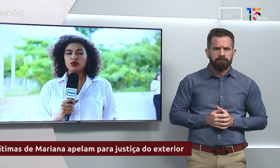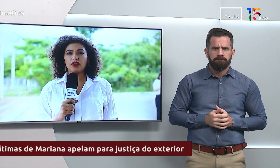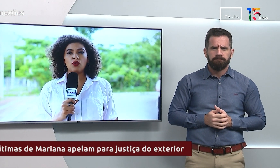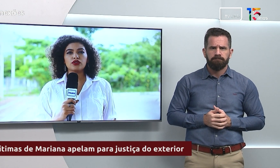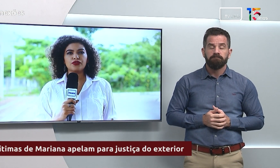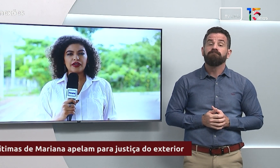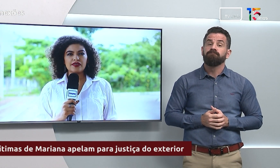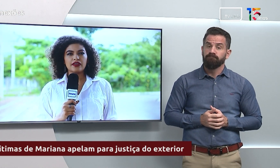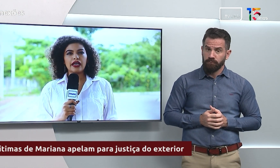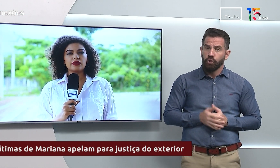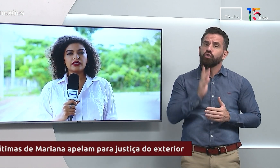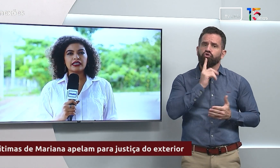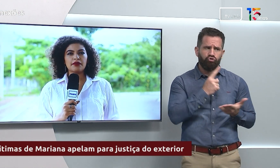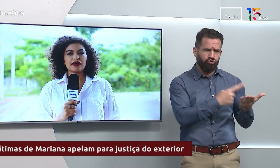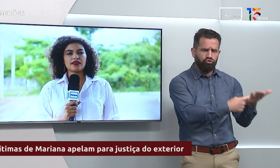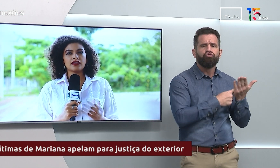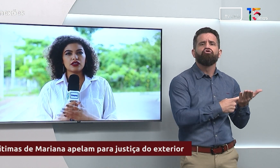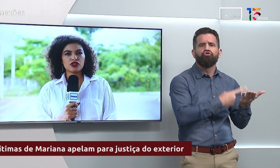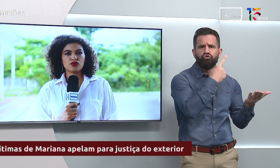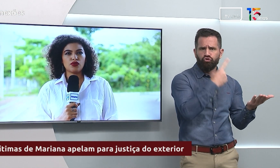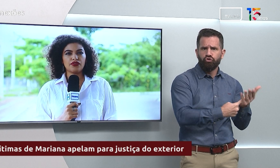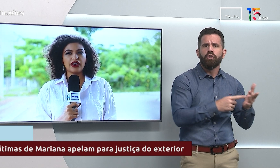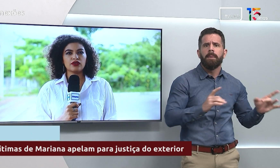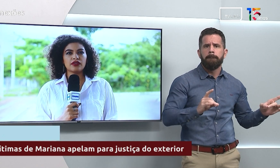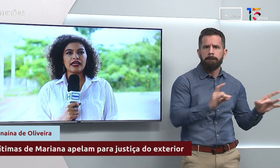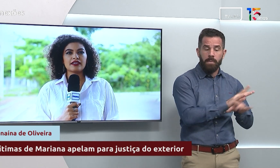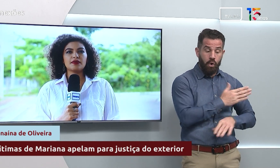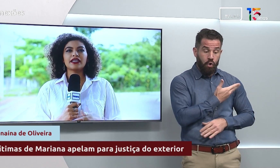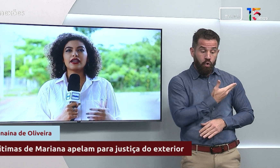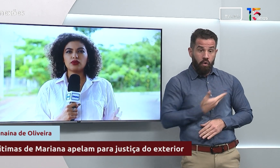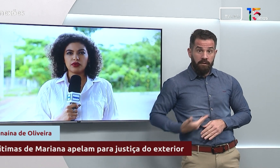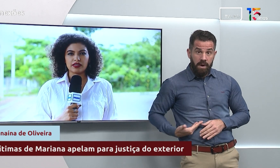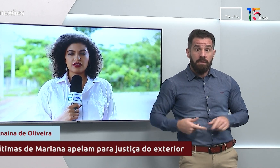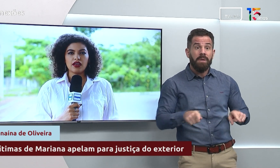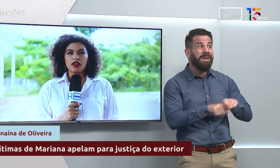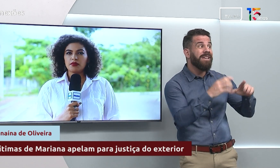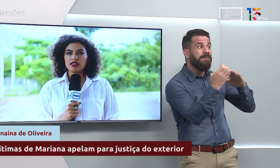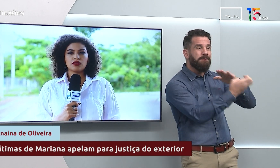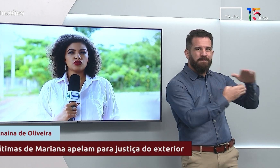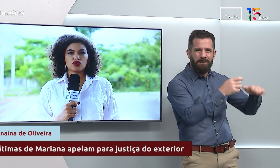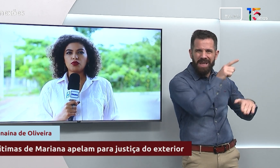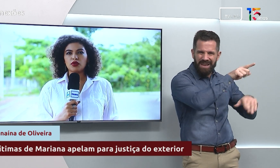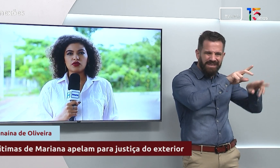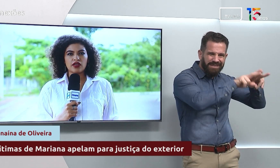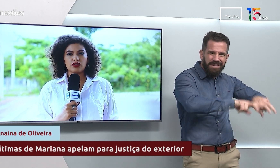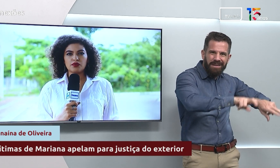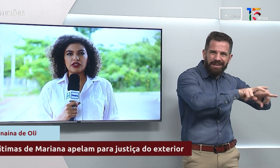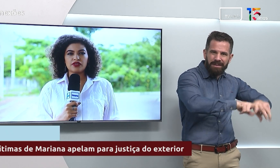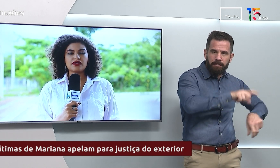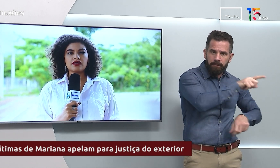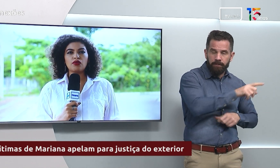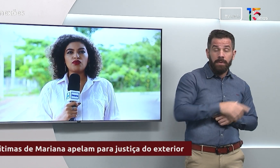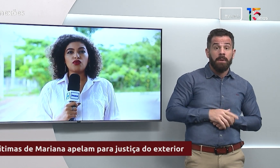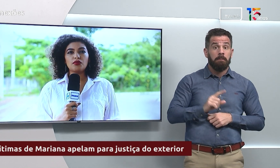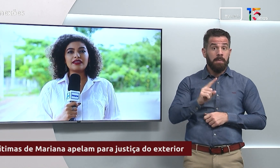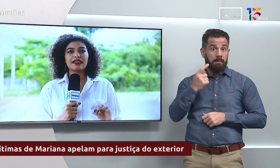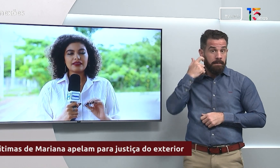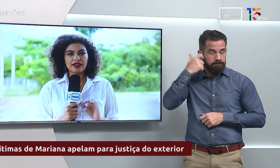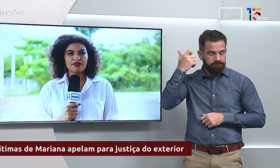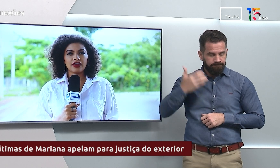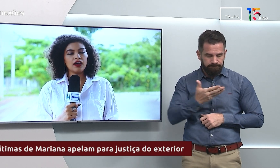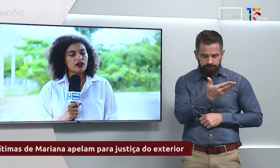Bom, o novo acordo foi assinado entre representantes do governo e as mineradoras. Pensando em nosso público cego de baixa visão, vou